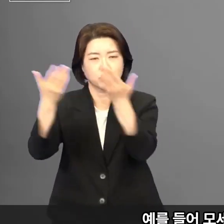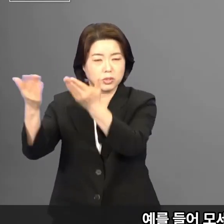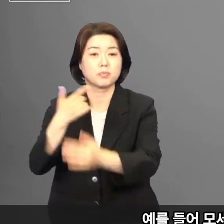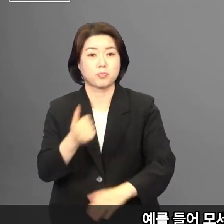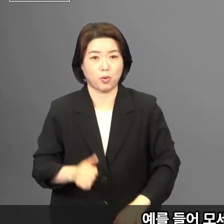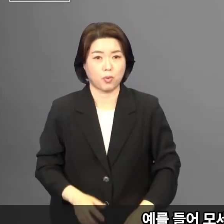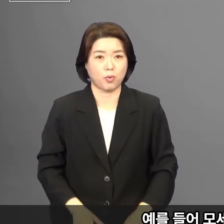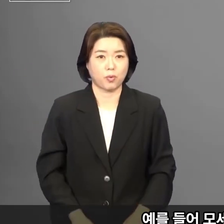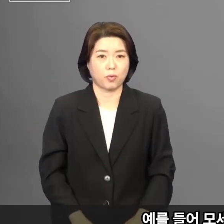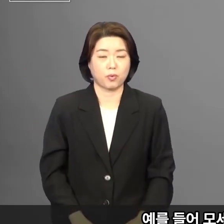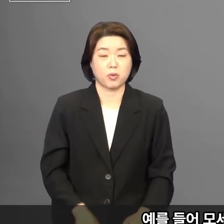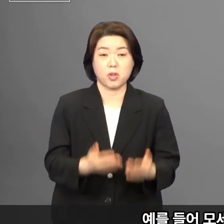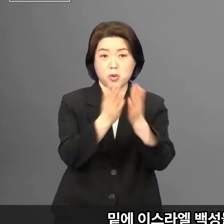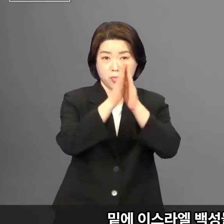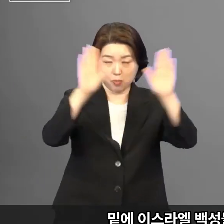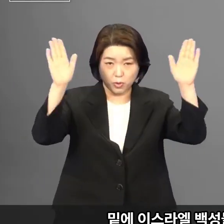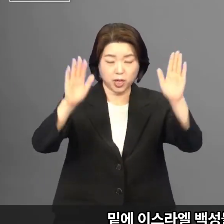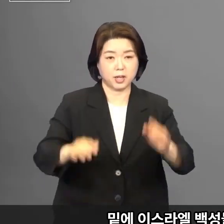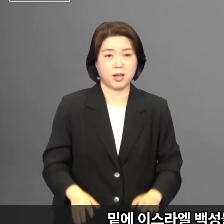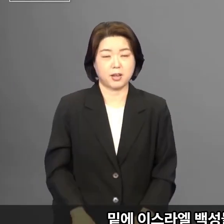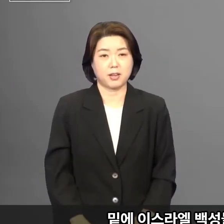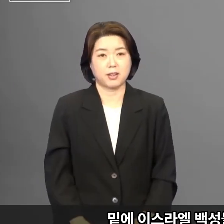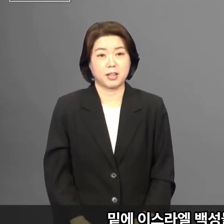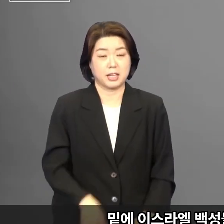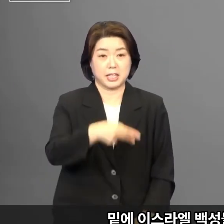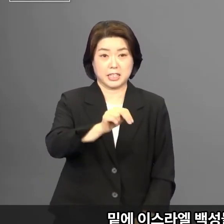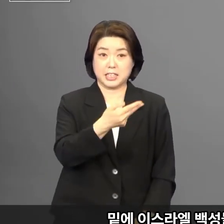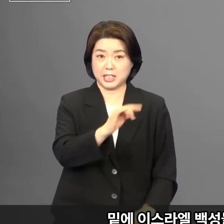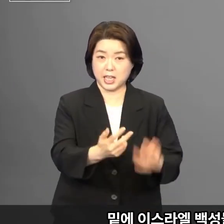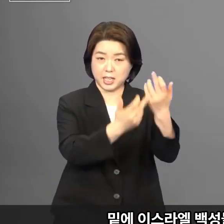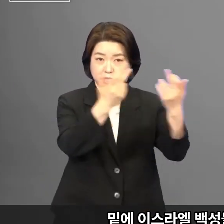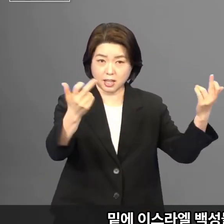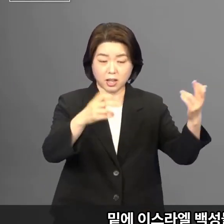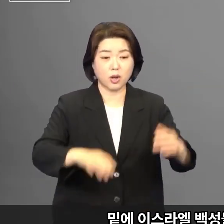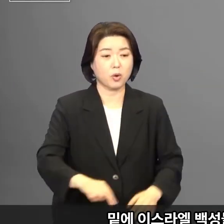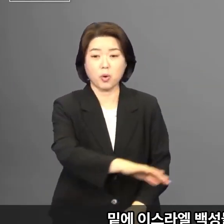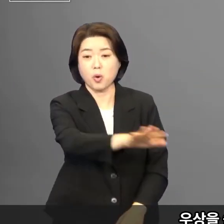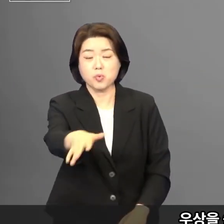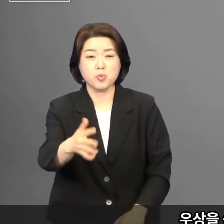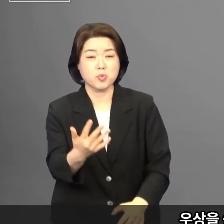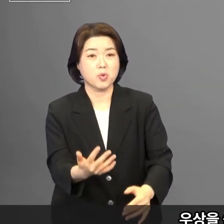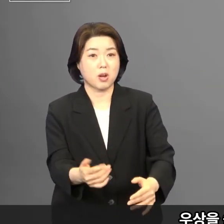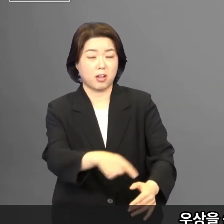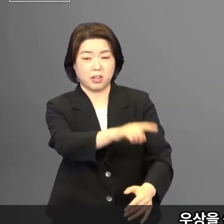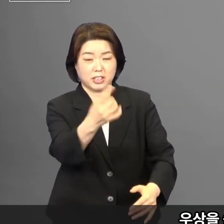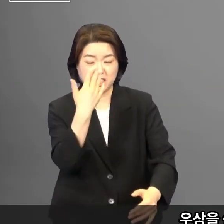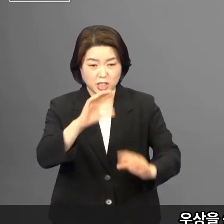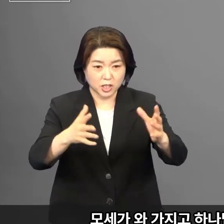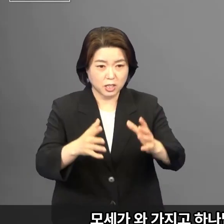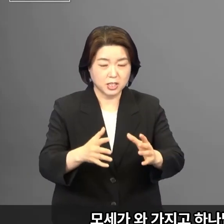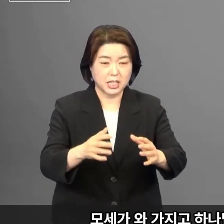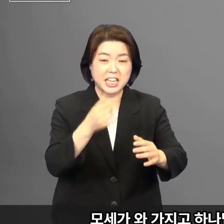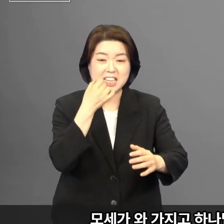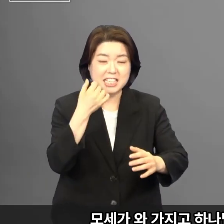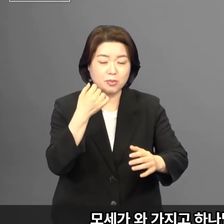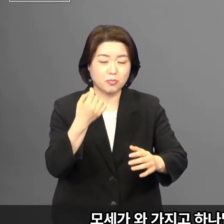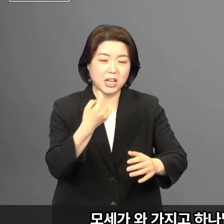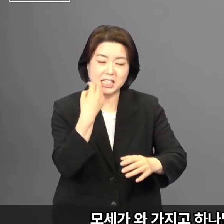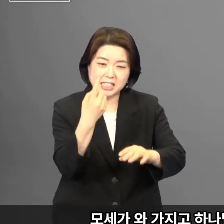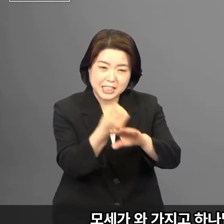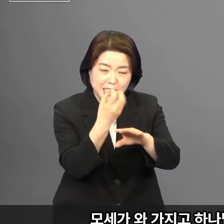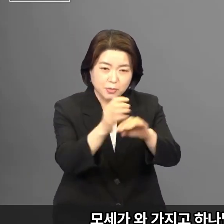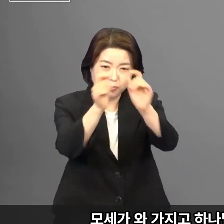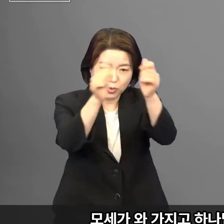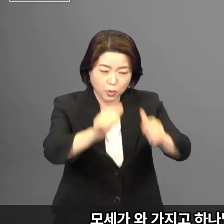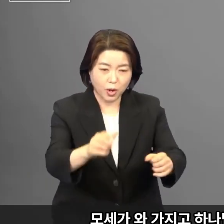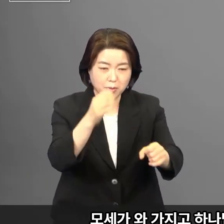모세가 시내산에 갔는데 밑에 이 이스라엘 백성들이 다 이 금송아지를 만들고 우상을 숭배하고 있네. 모세가 와가지고 하나님,